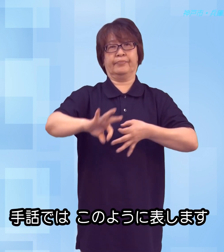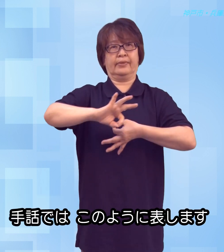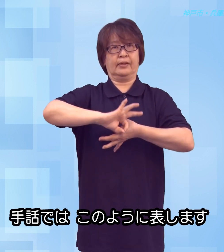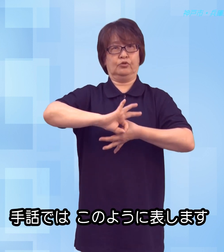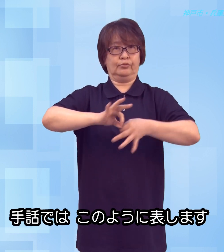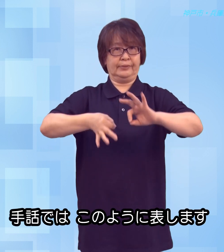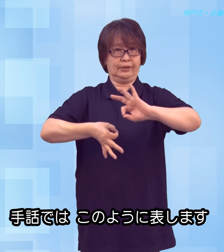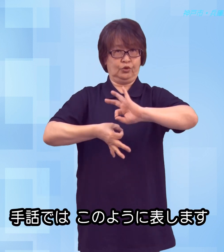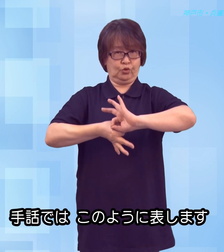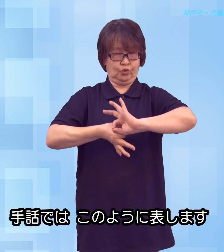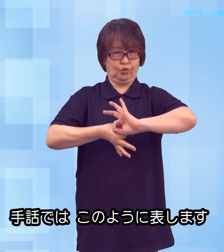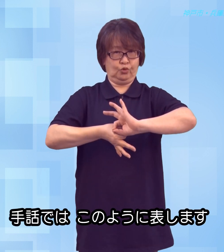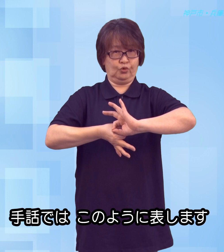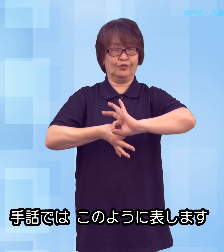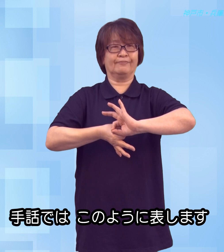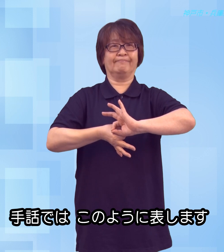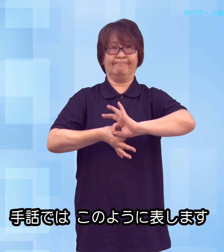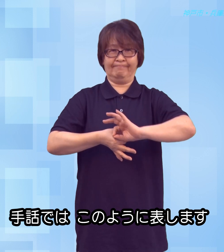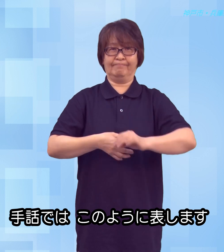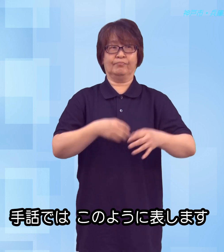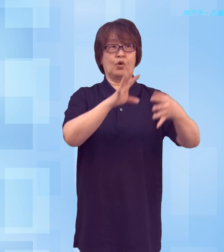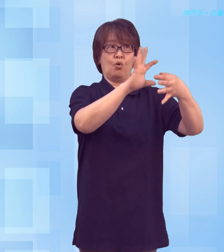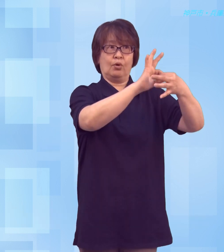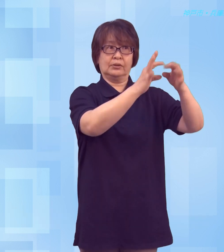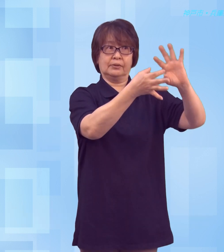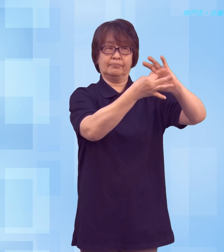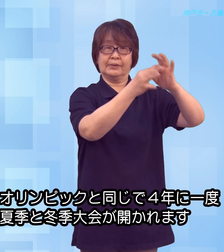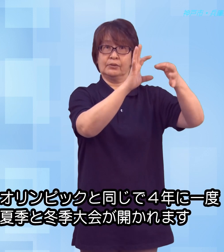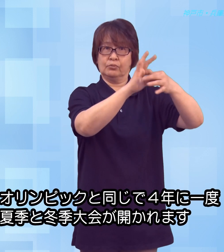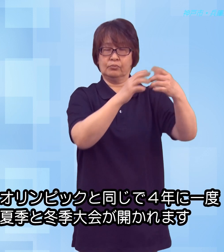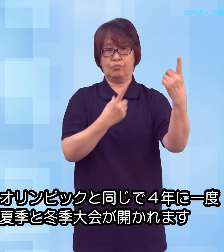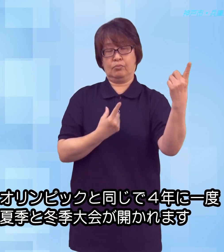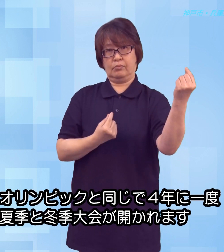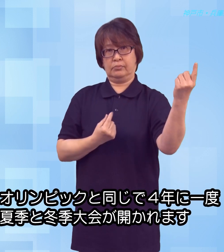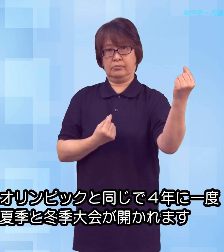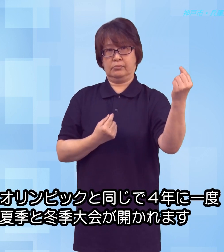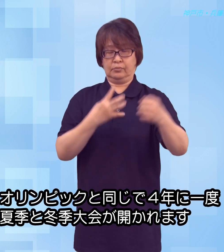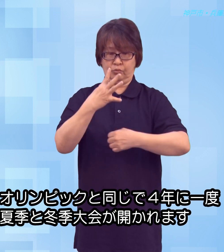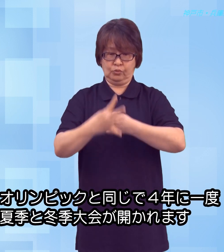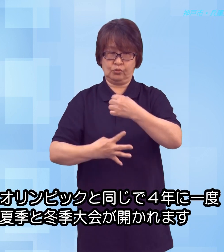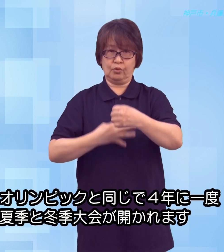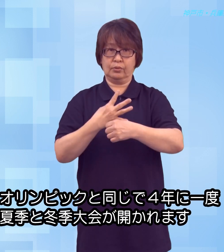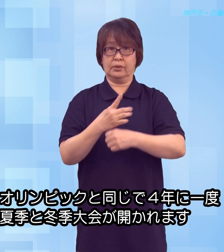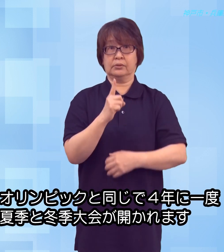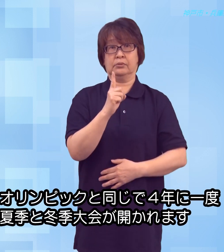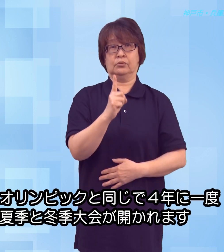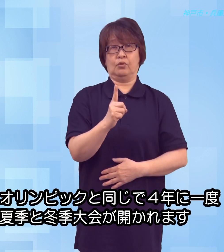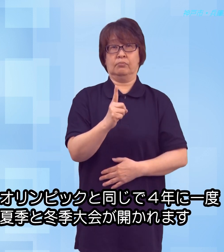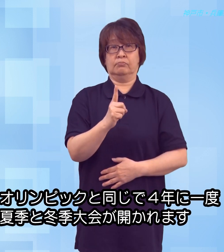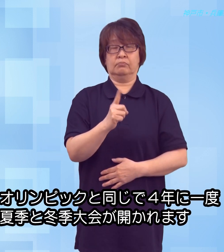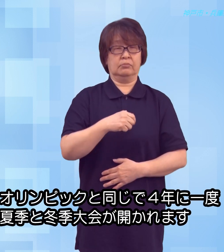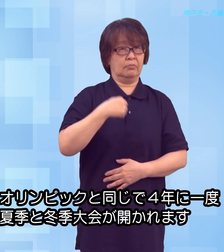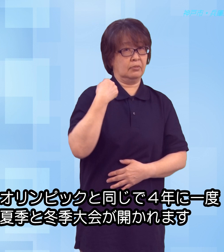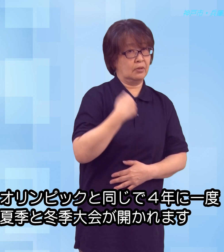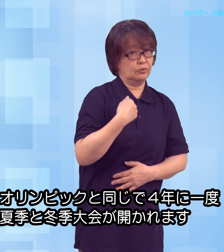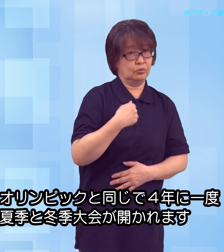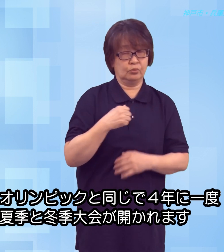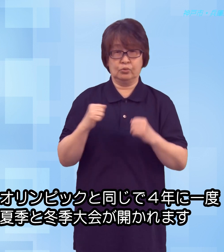手話ではこのように表しますオリンピックと同じで4年一度